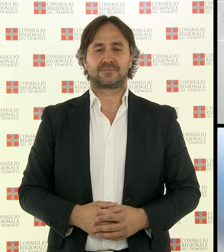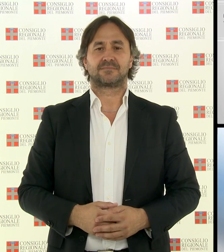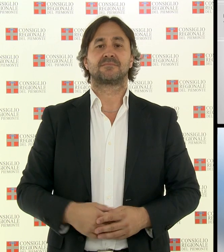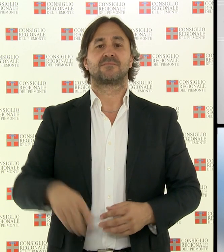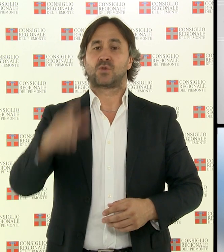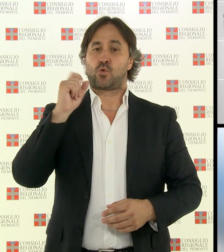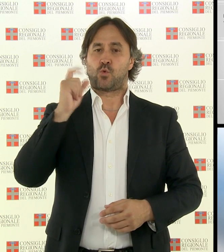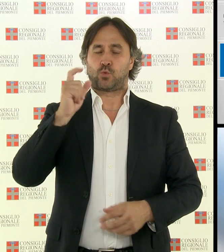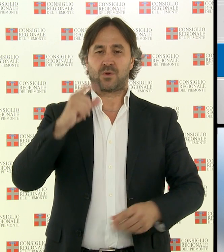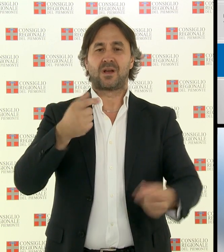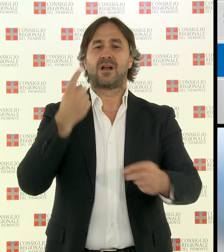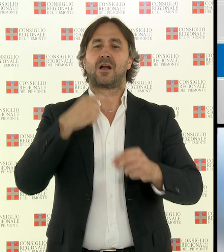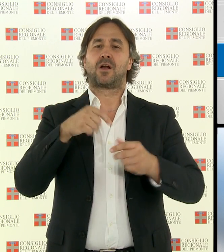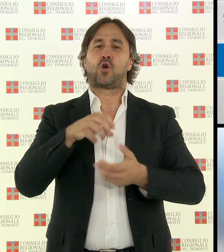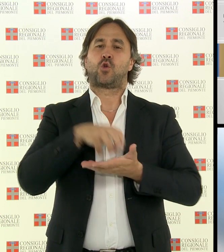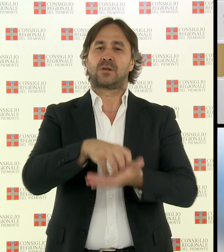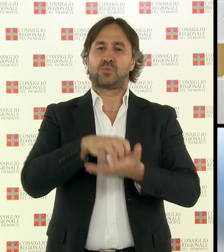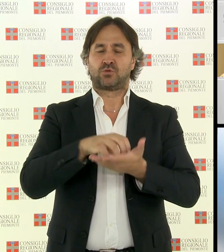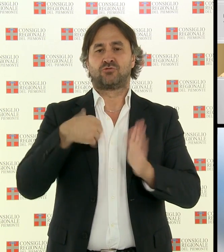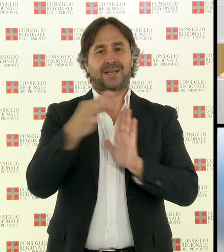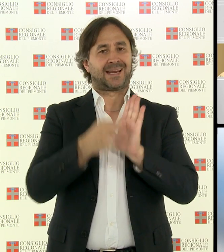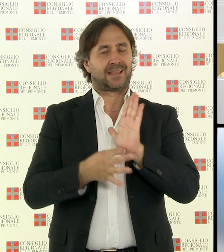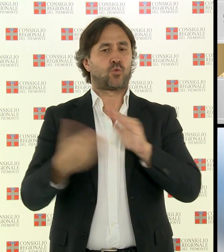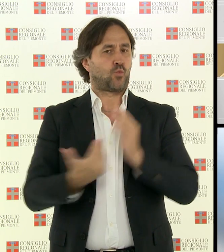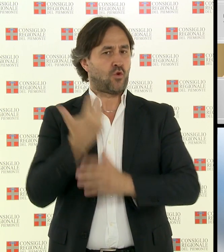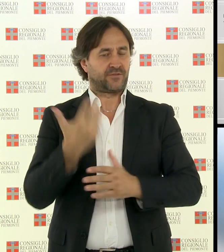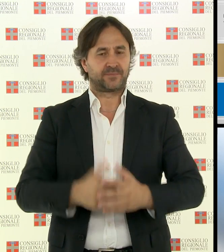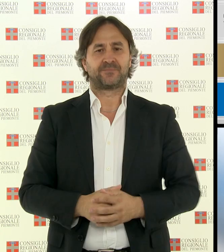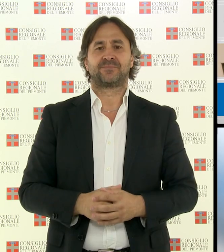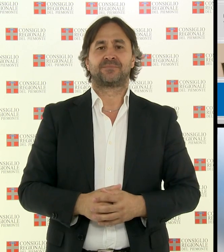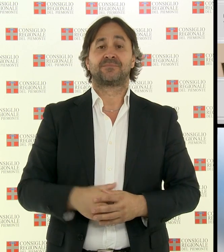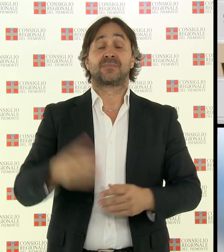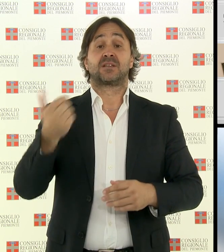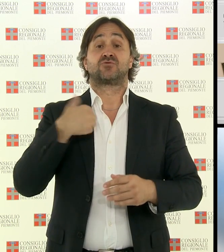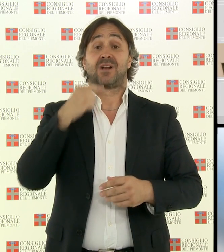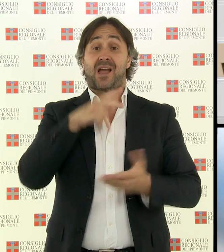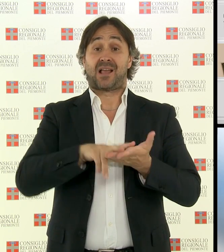Cultura, nuovi criteri per i contributi. Garante dei detenuti.